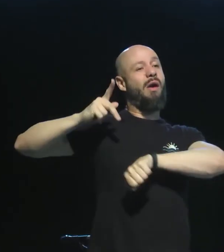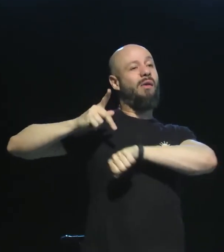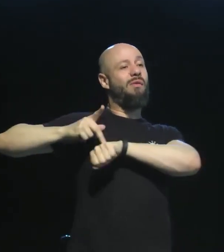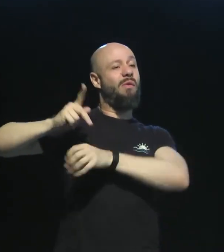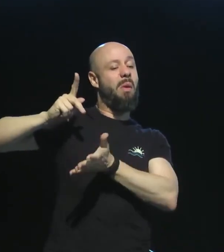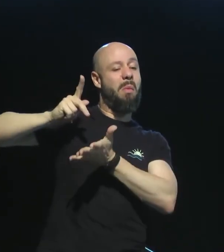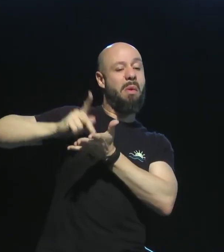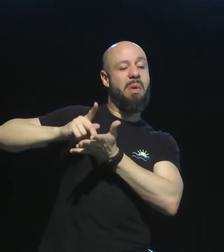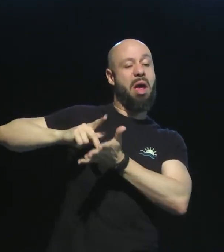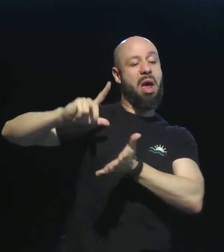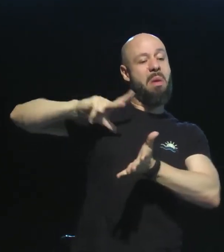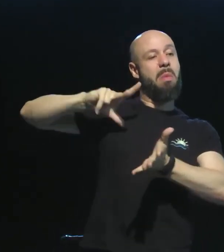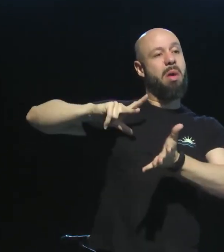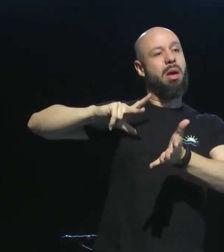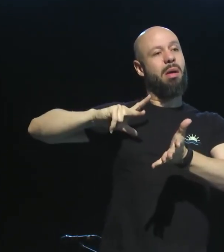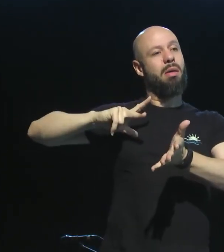verdade.